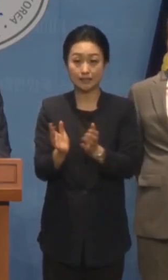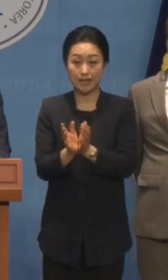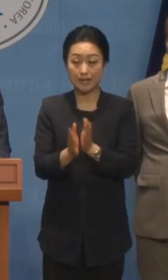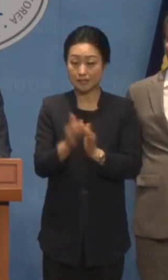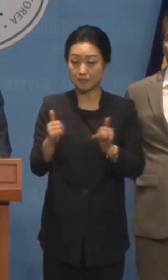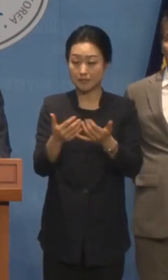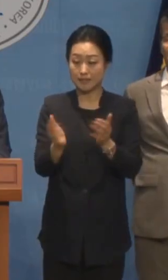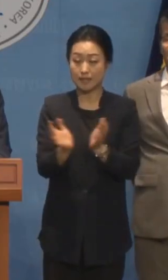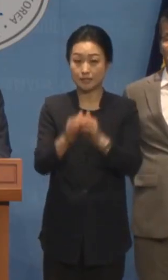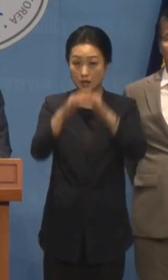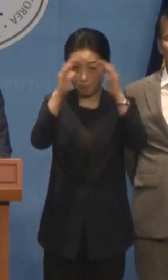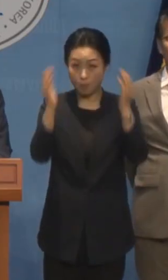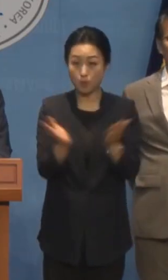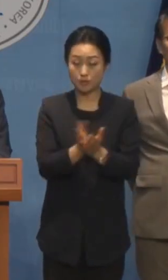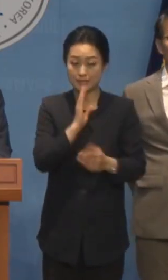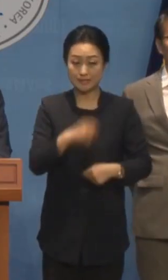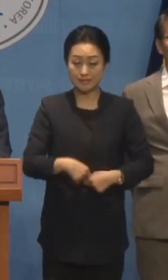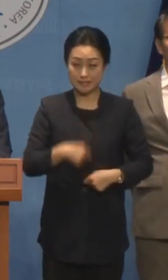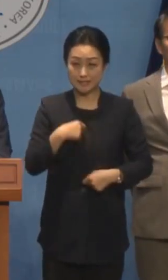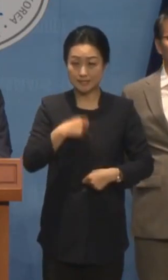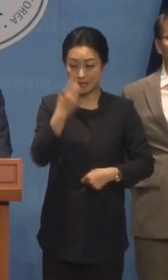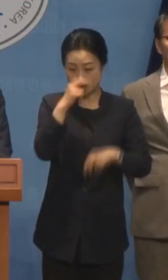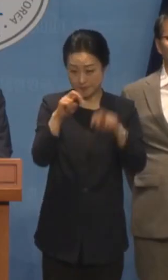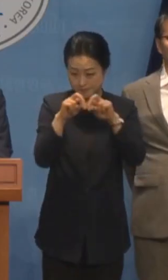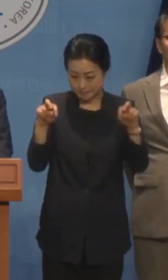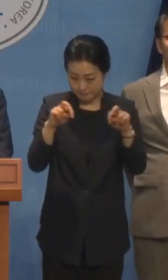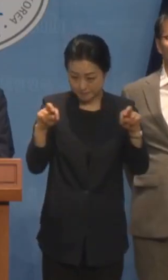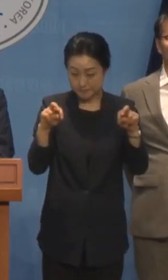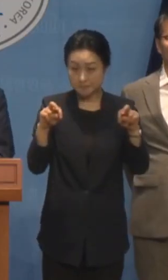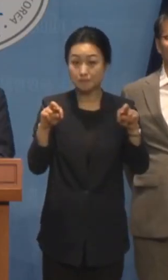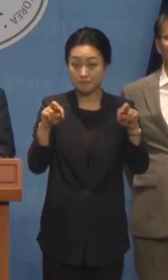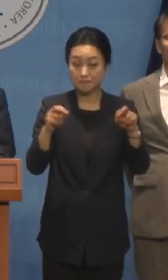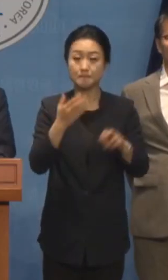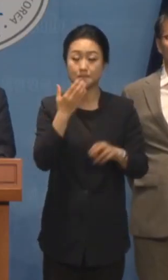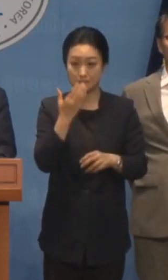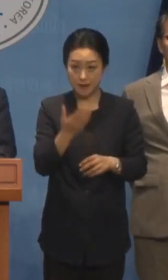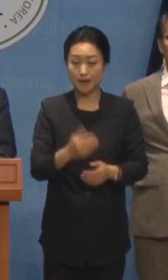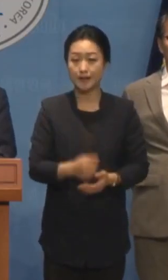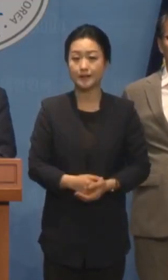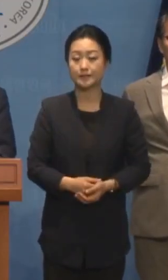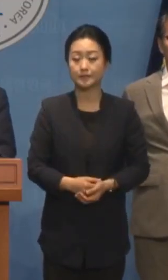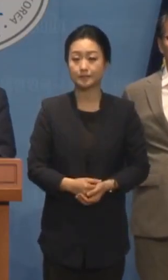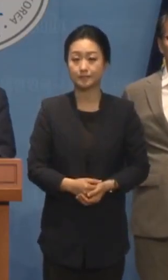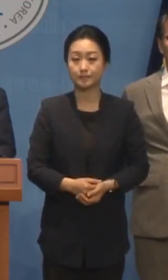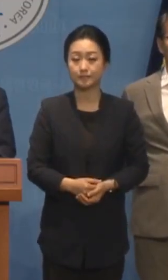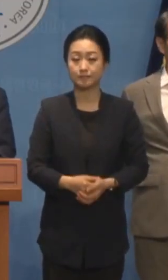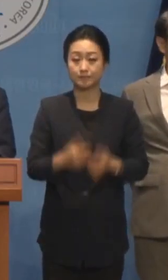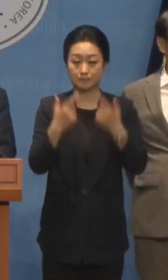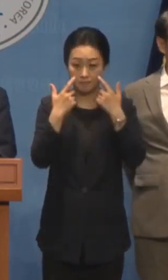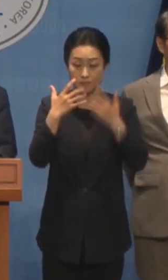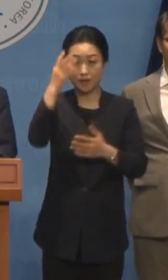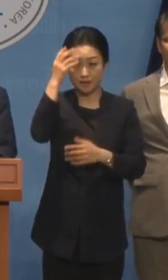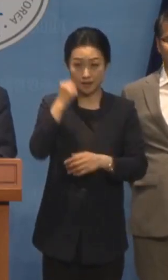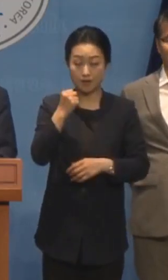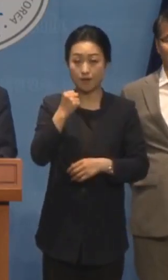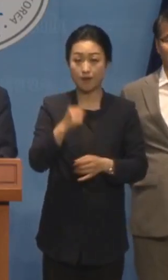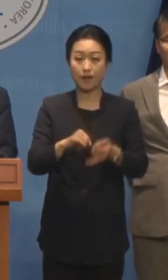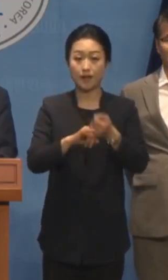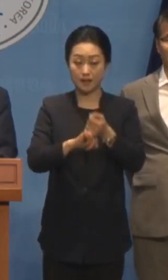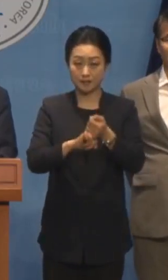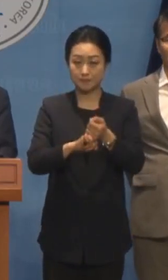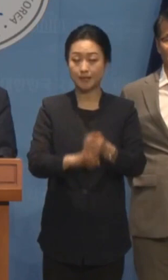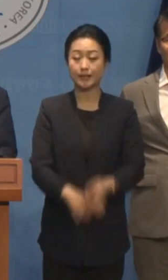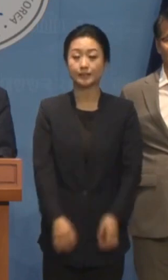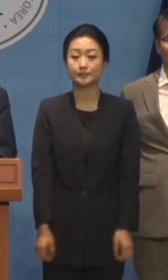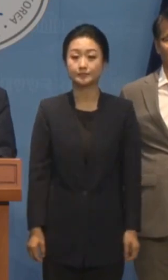시민단체 모두는 진실을 밝히는 일을 결코 멈추지 않을 것임을 분명히 국민